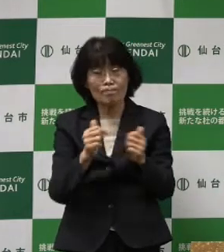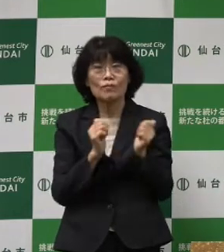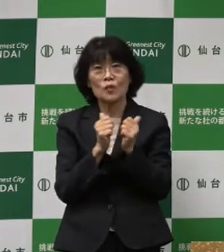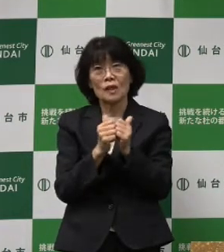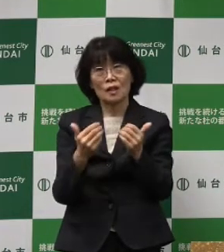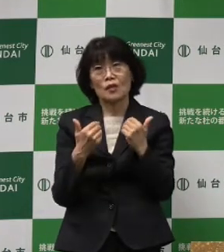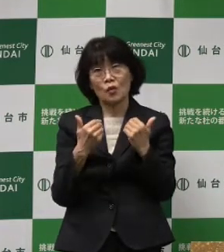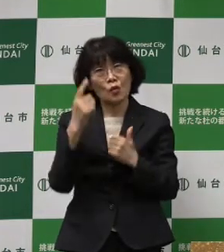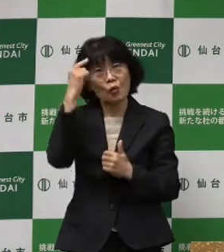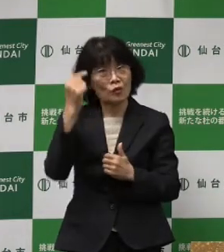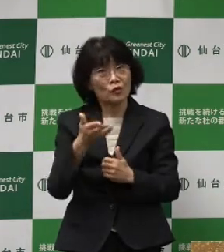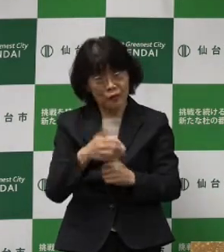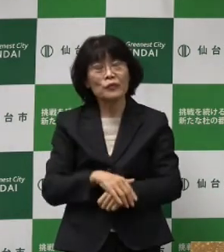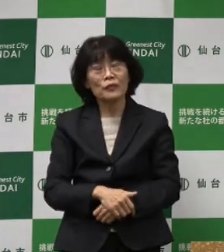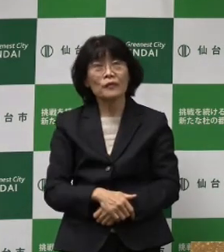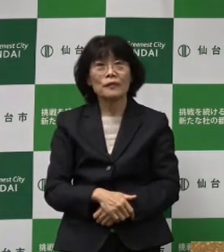ないんじゃないでしょうか。